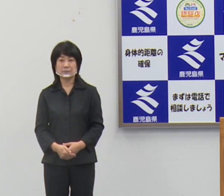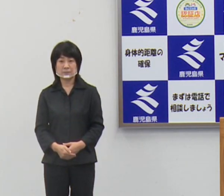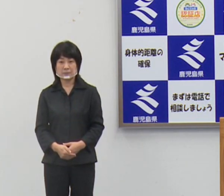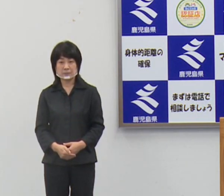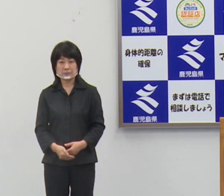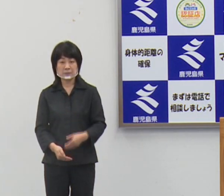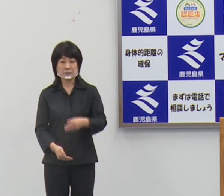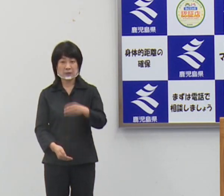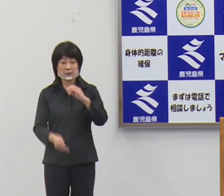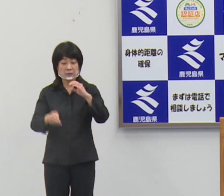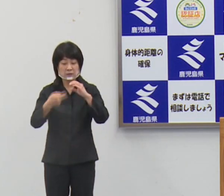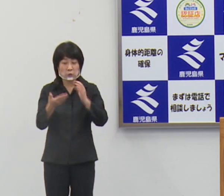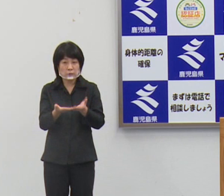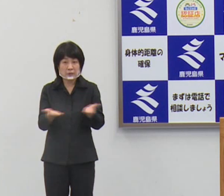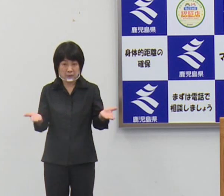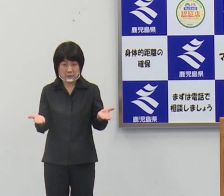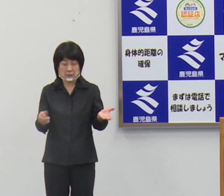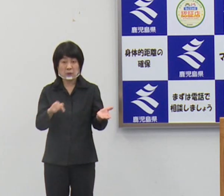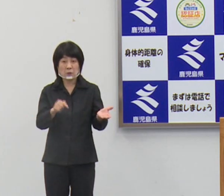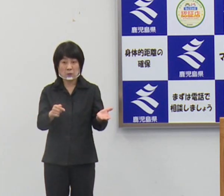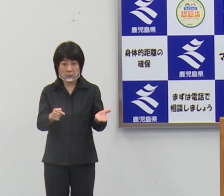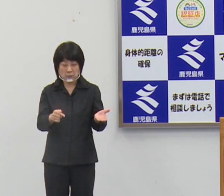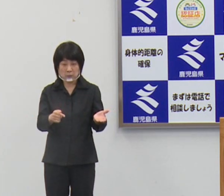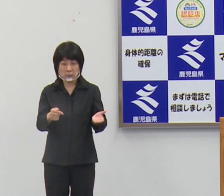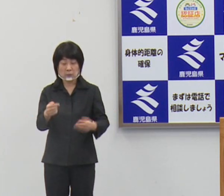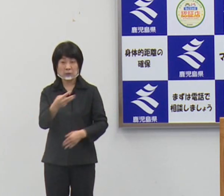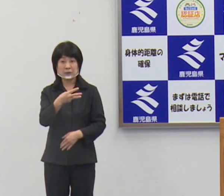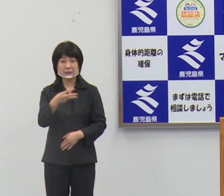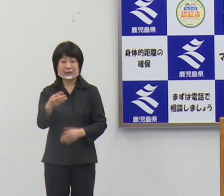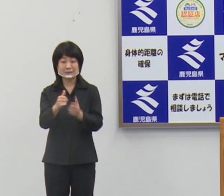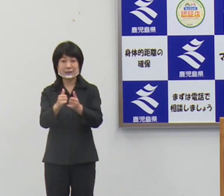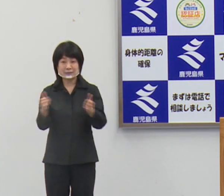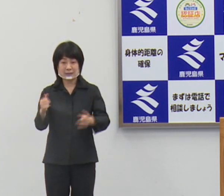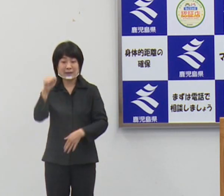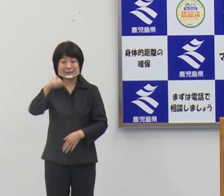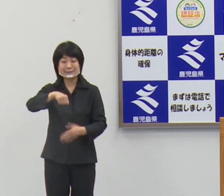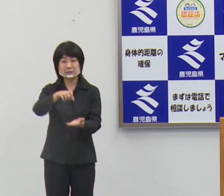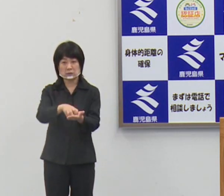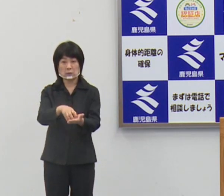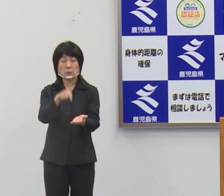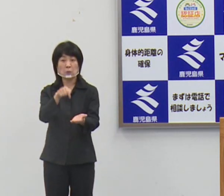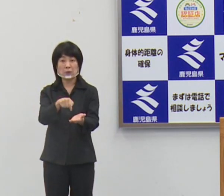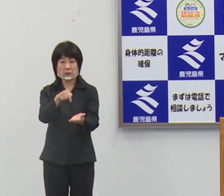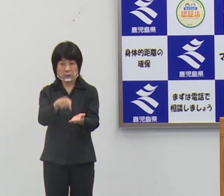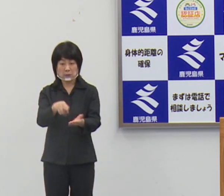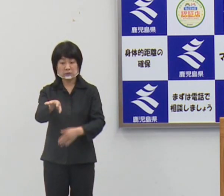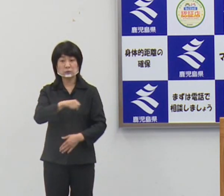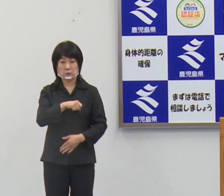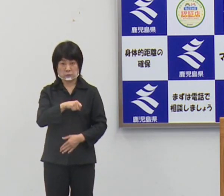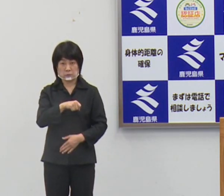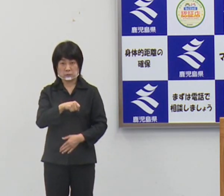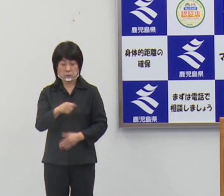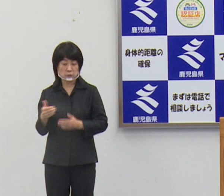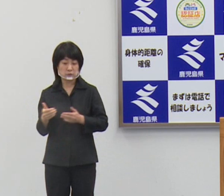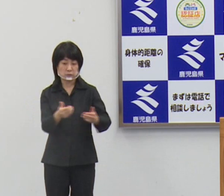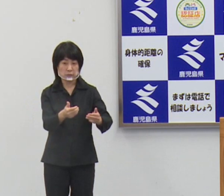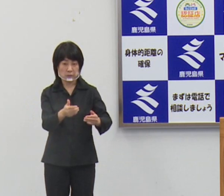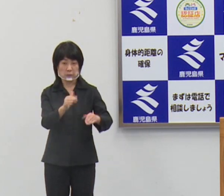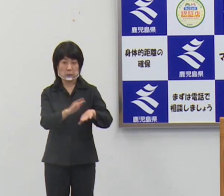飲食店の第三者認証制度のこの認証の取得を促進する